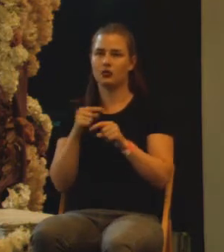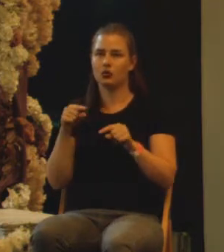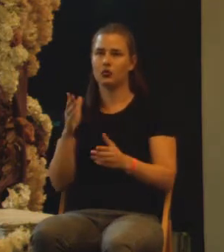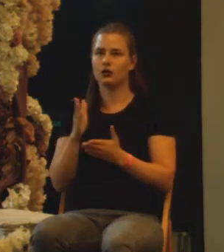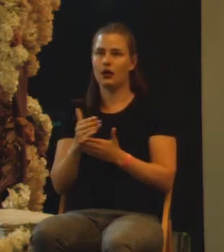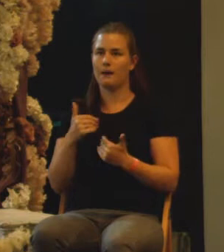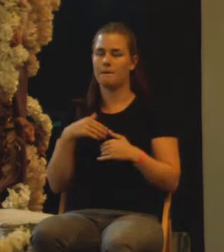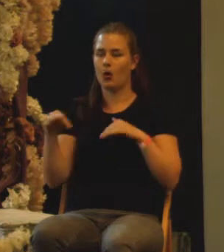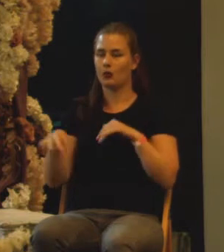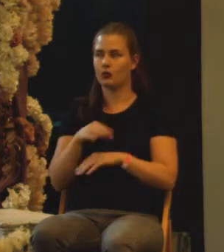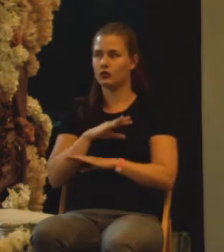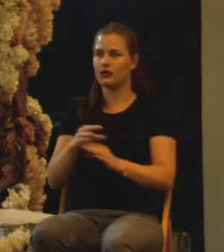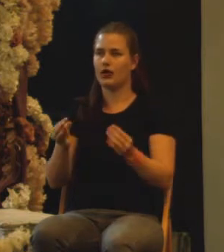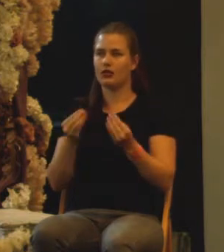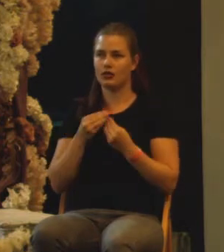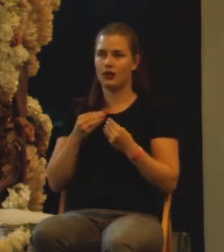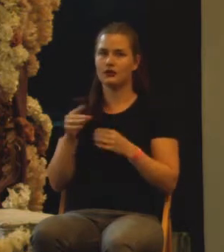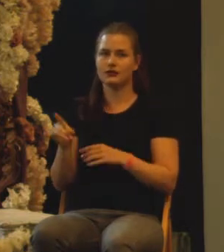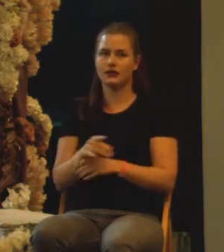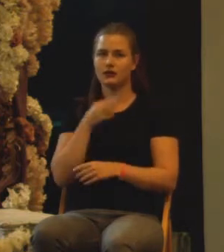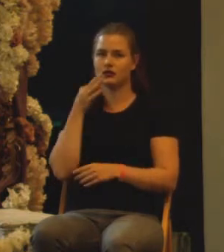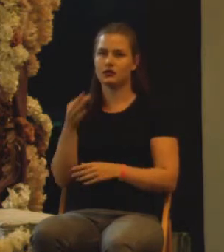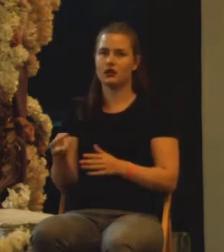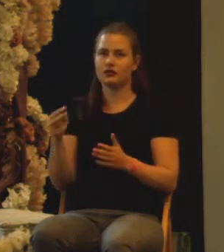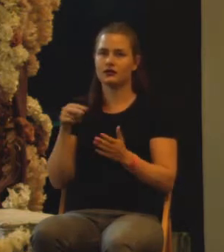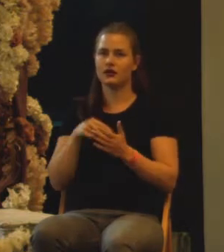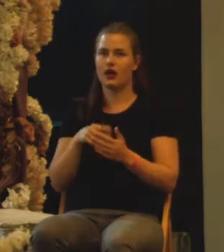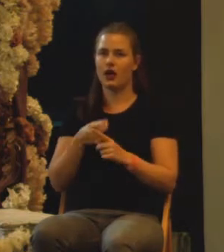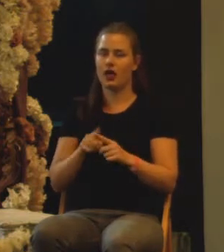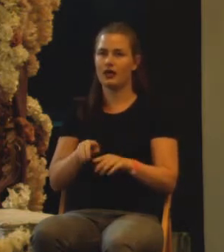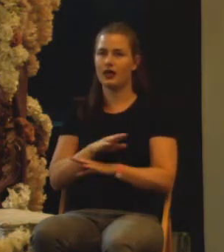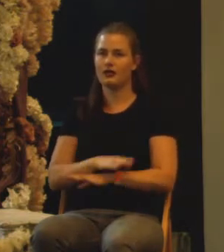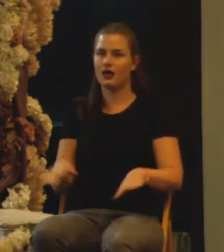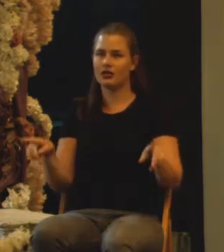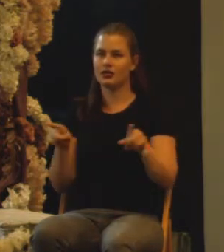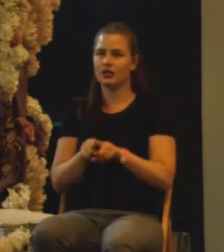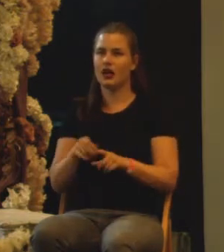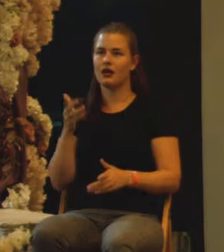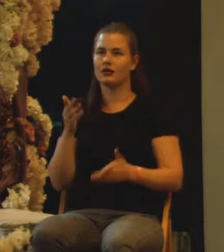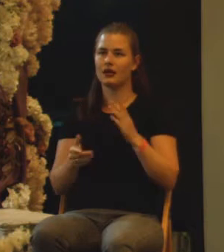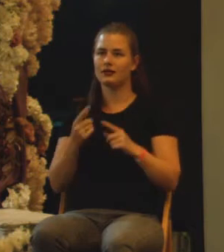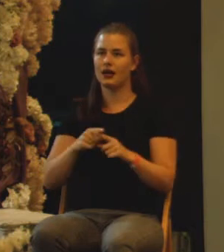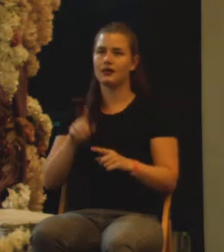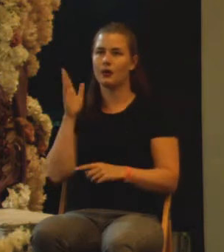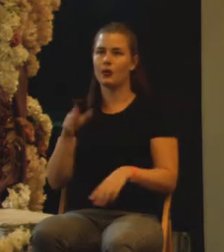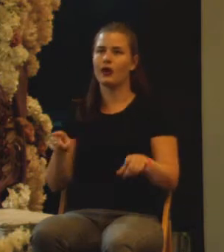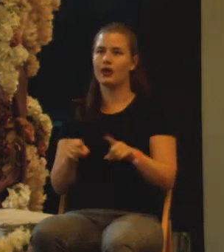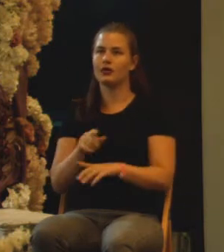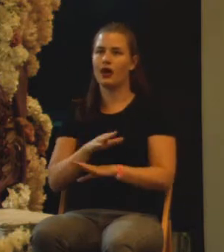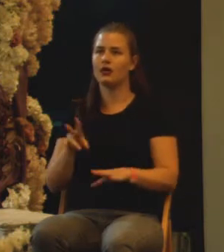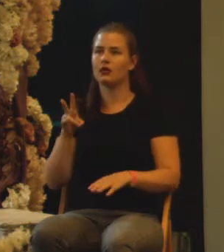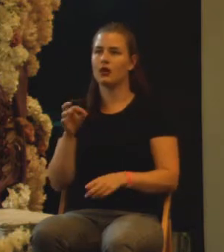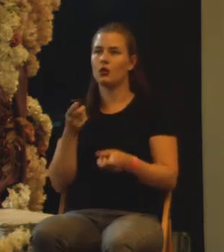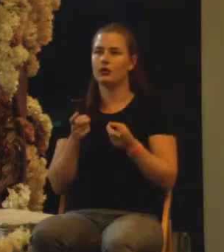он не даст соврать, он встанет и скажет, это не так, вот, если это будет не так. Но действительно